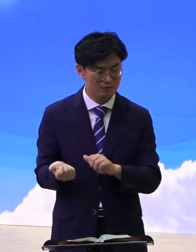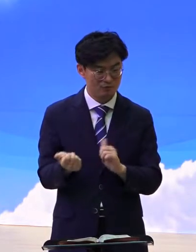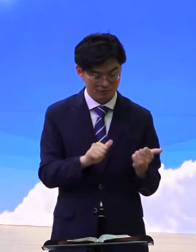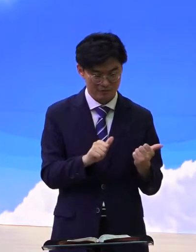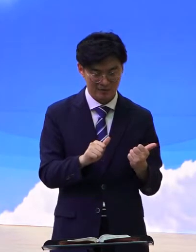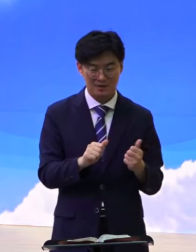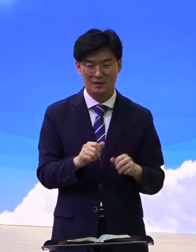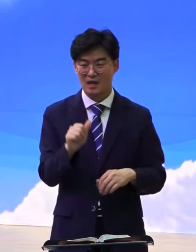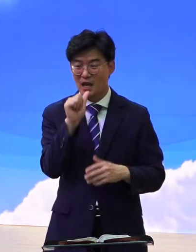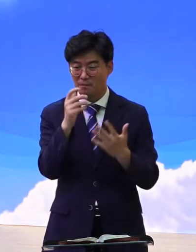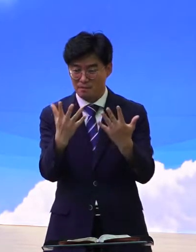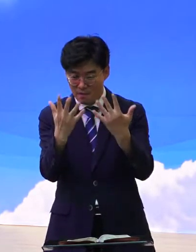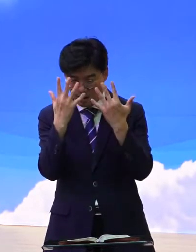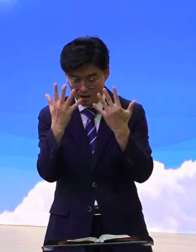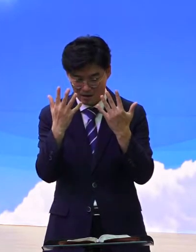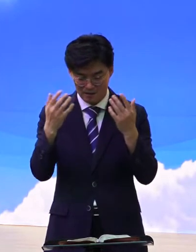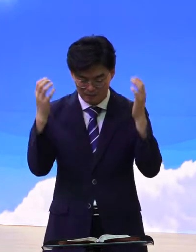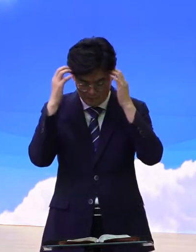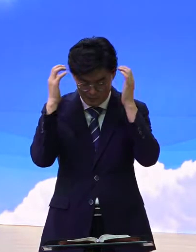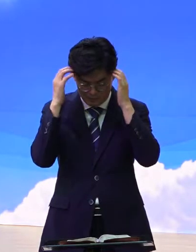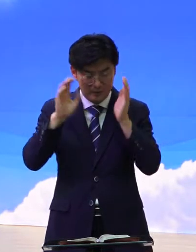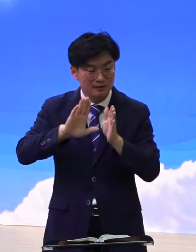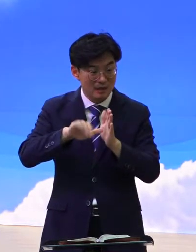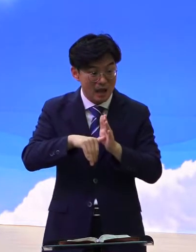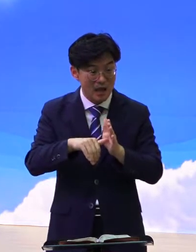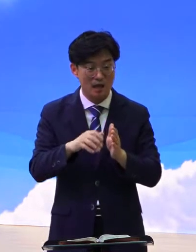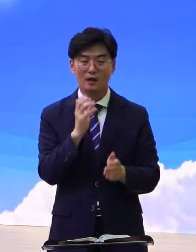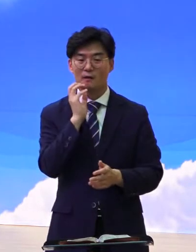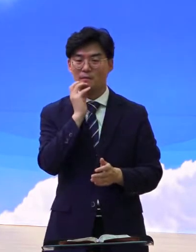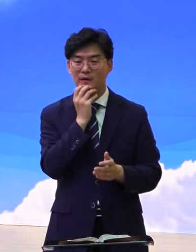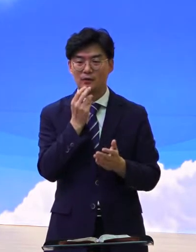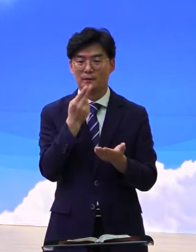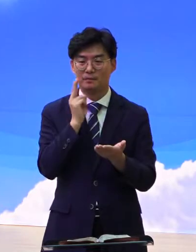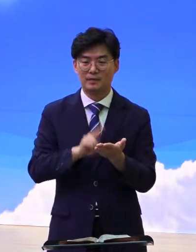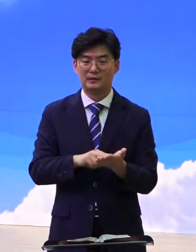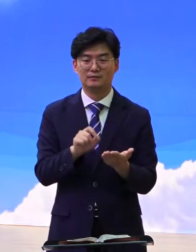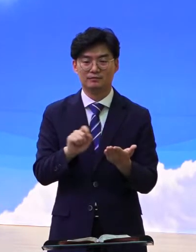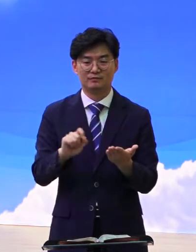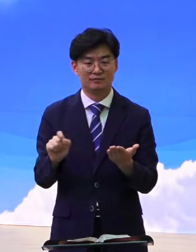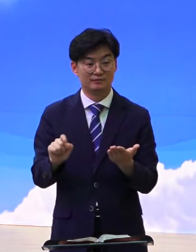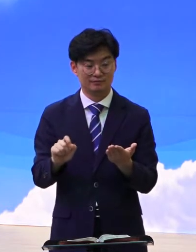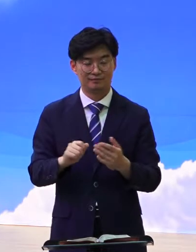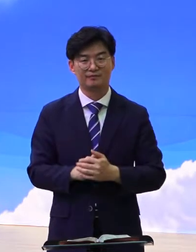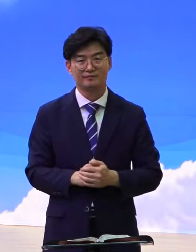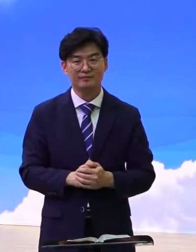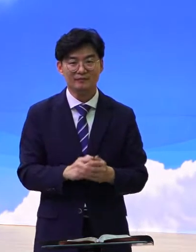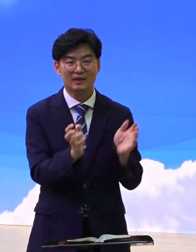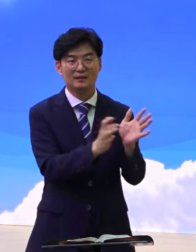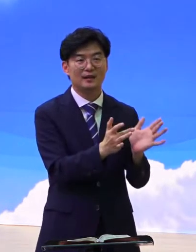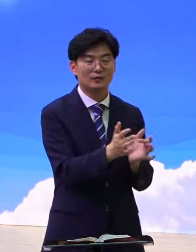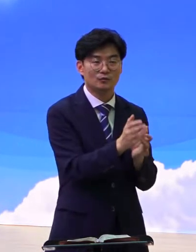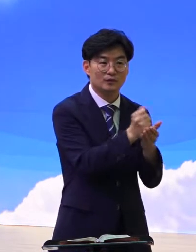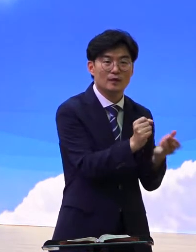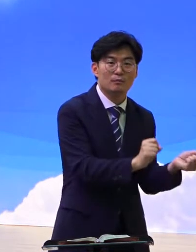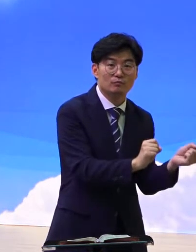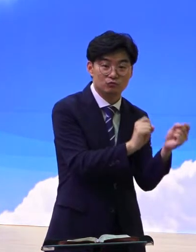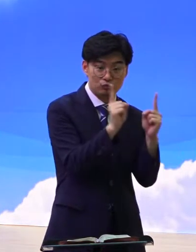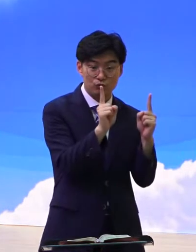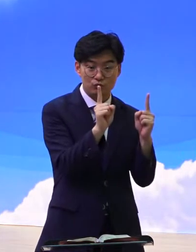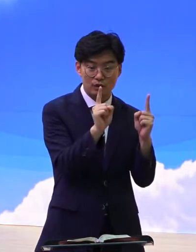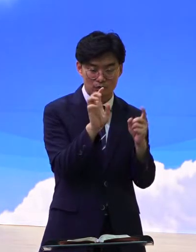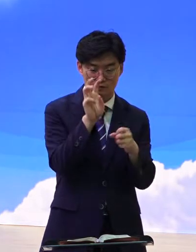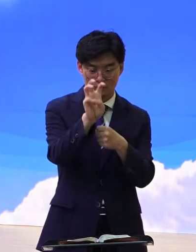바울도 네로 황제 박해 때 순교하게 됐는데, 그러면 예수님이 부활하신 후에 약 30년 정도 지난 때라고 보면